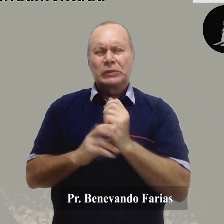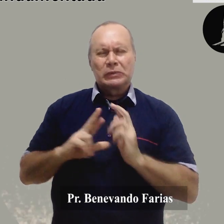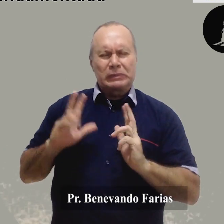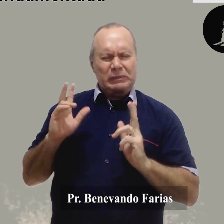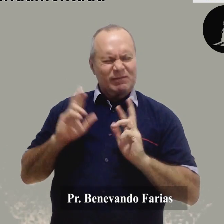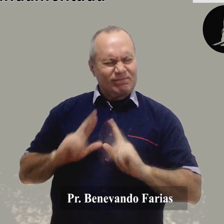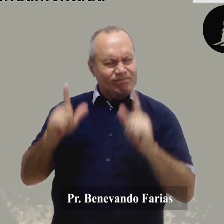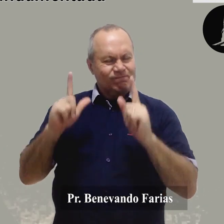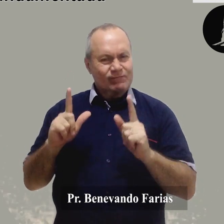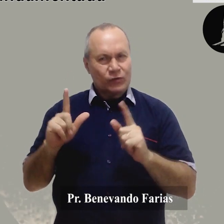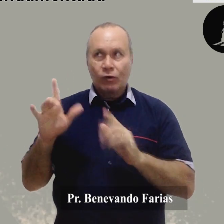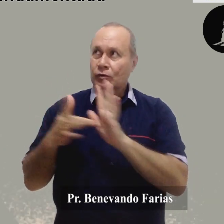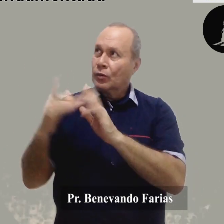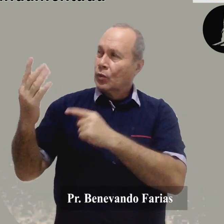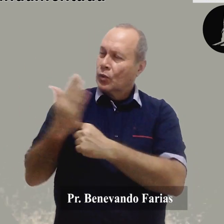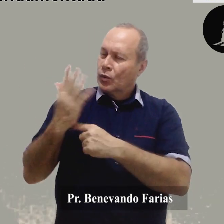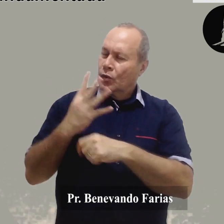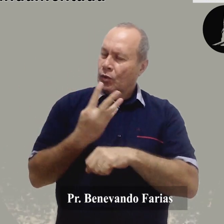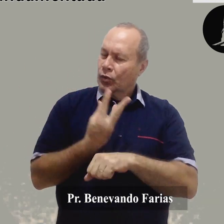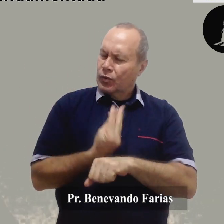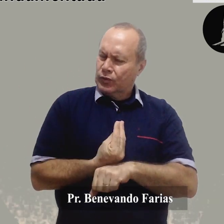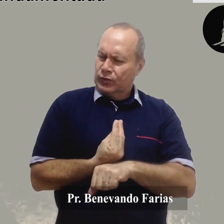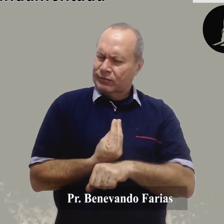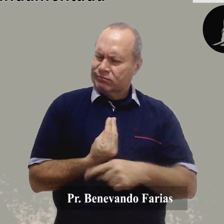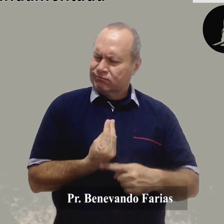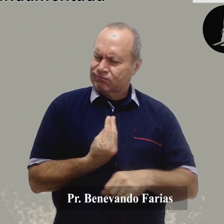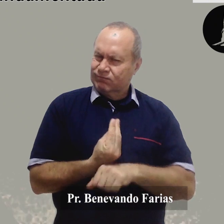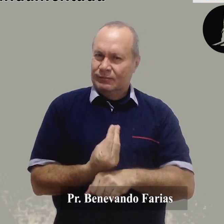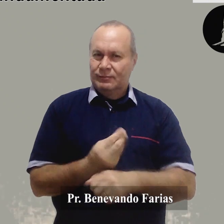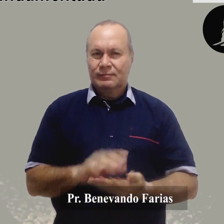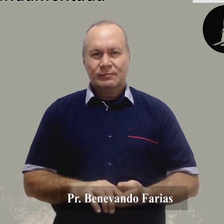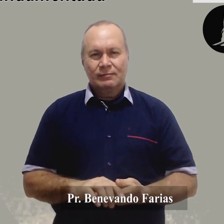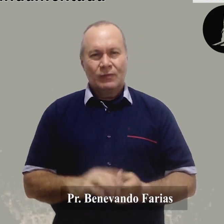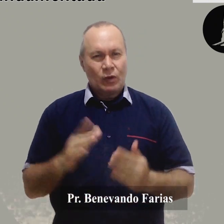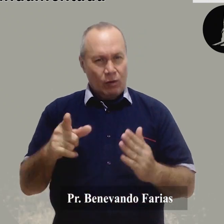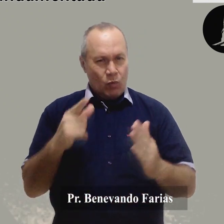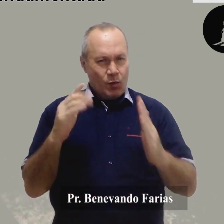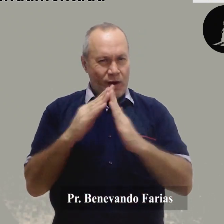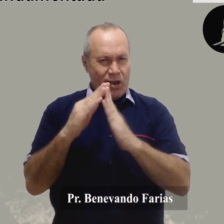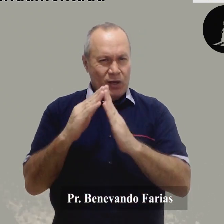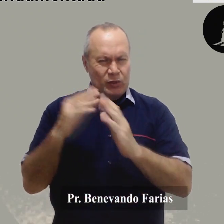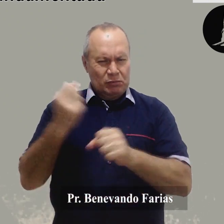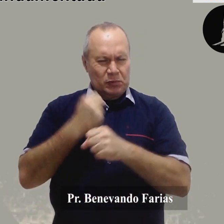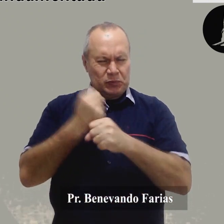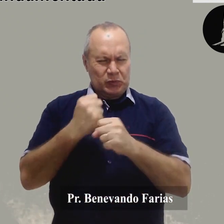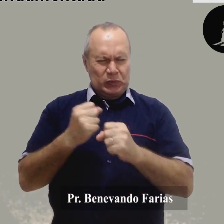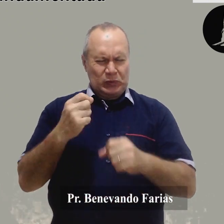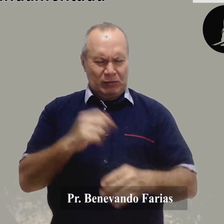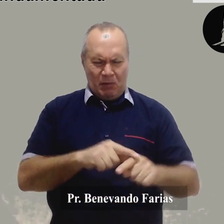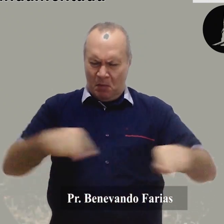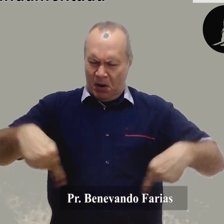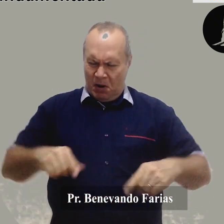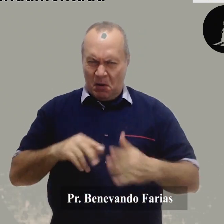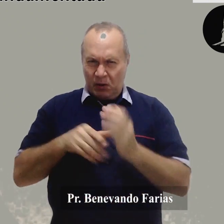faz toda a diferença e ele ajuda a manter a casa de pé. Da mesma forma, a nossa vida